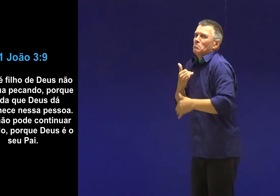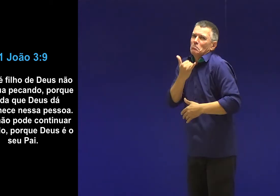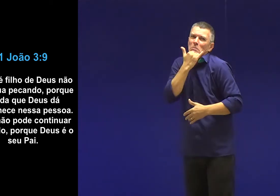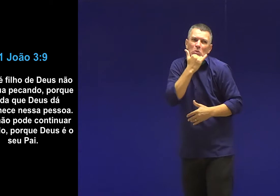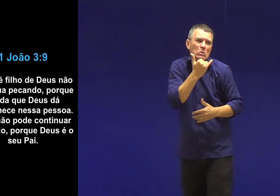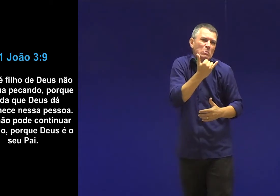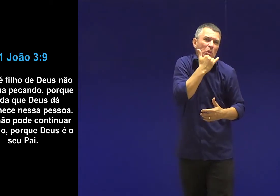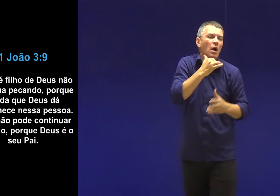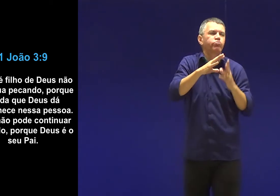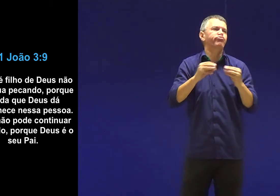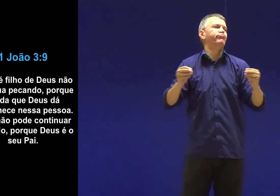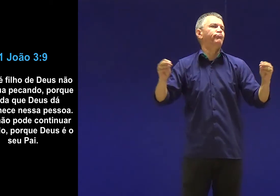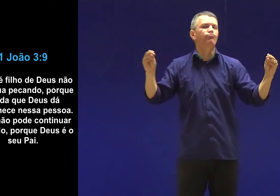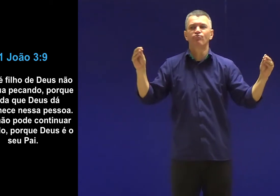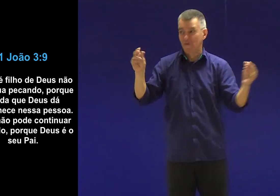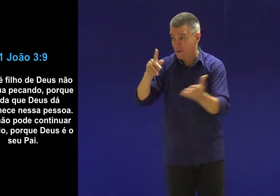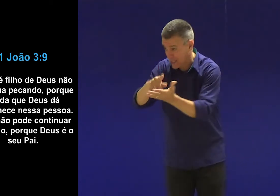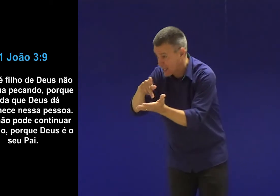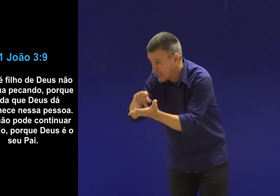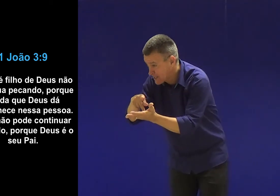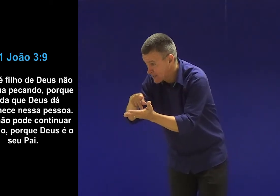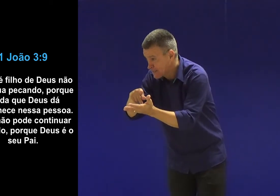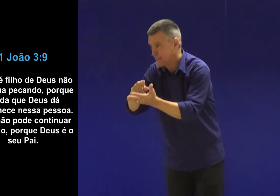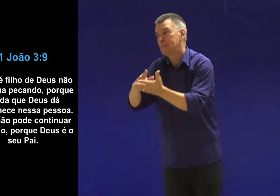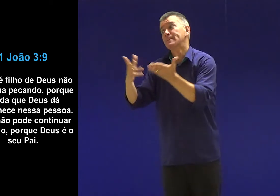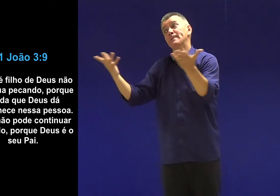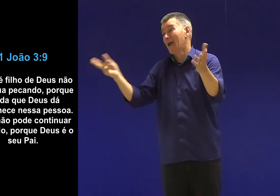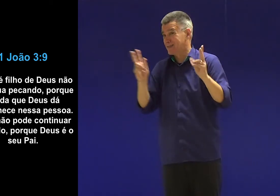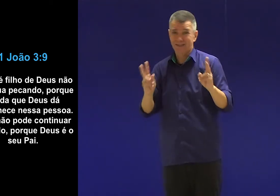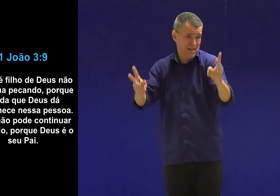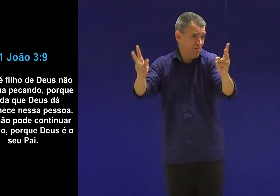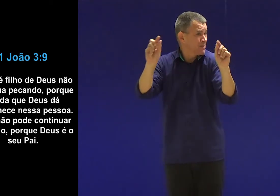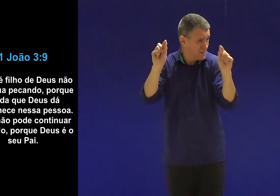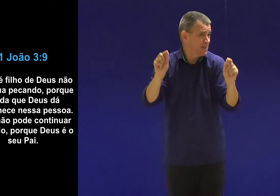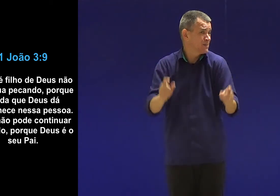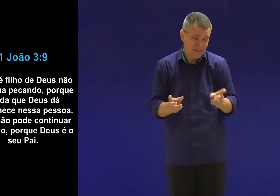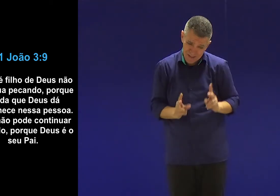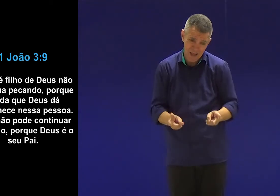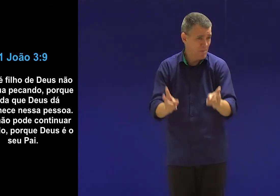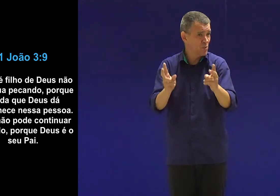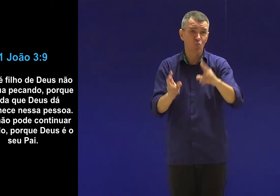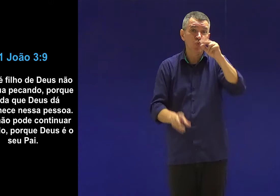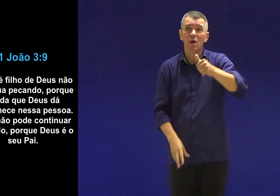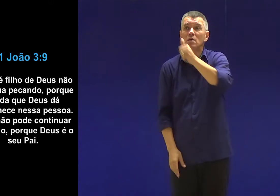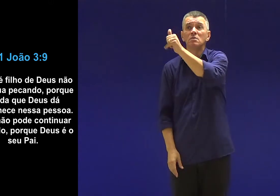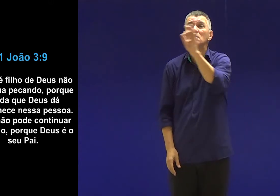sabe? Uma correção que vem dele. Então você pede perdão e você é curado, você é perdoado.